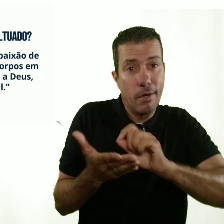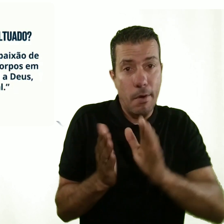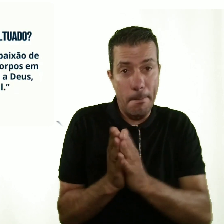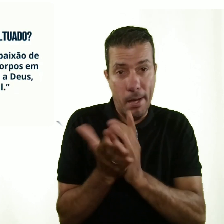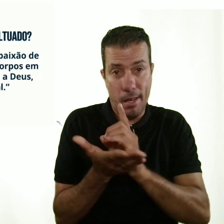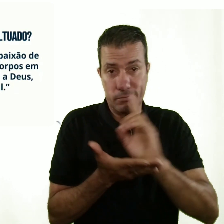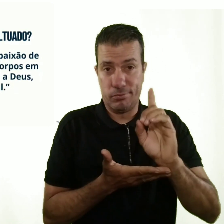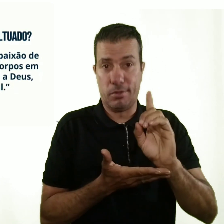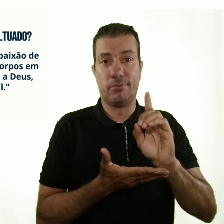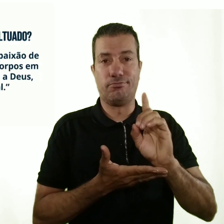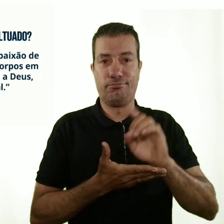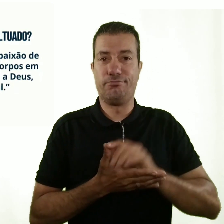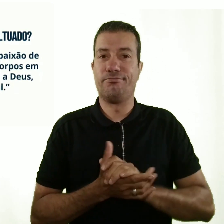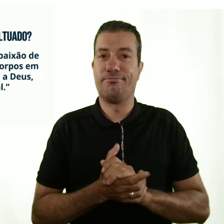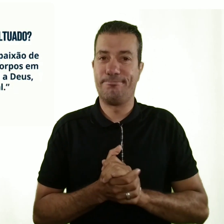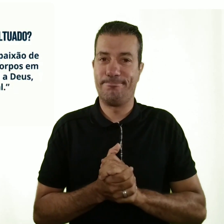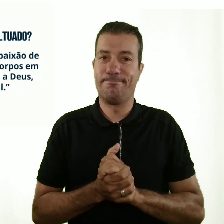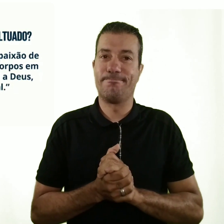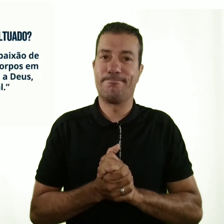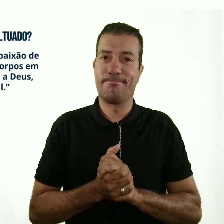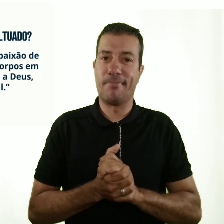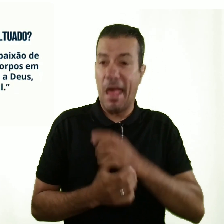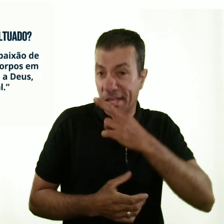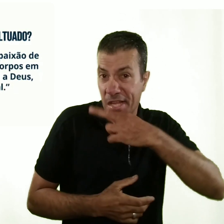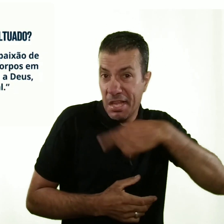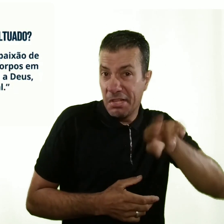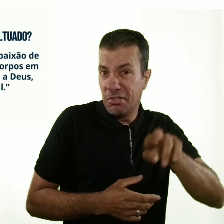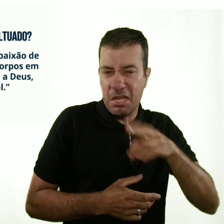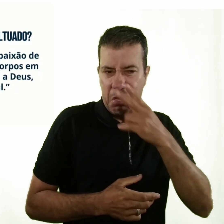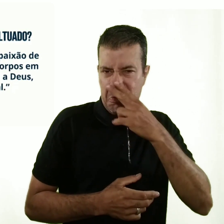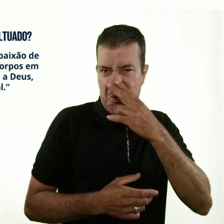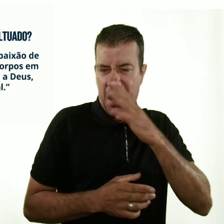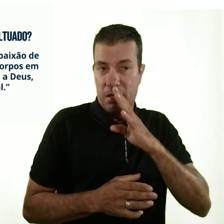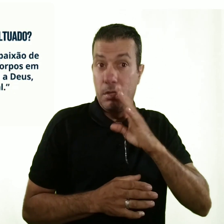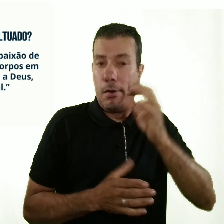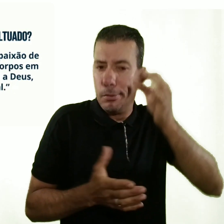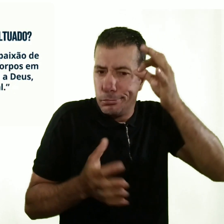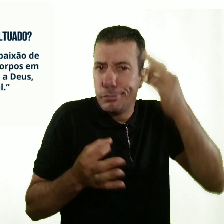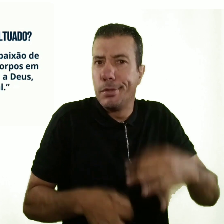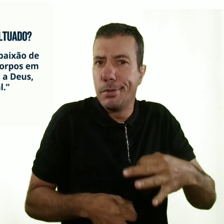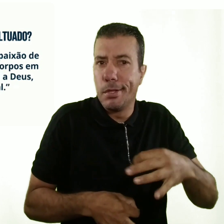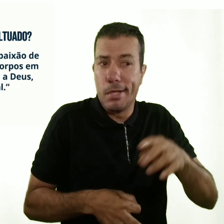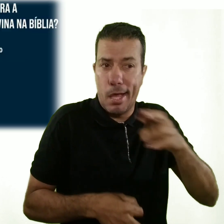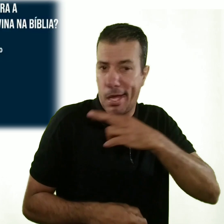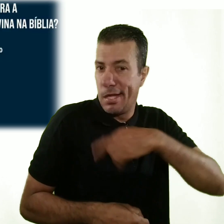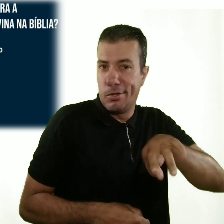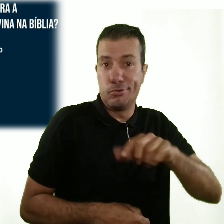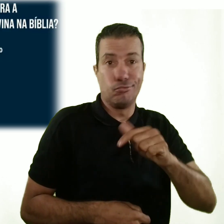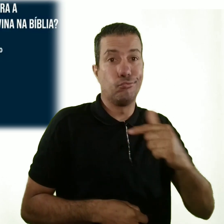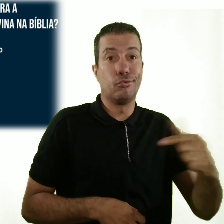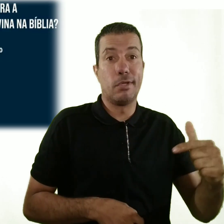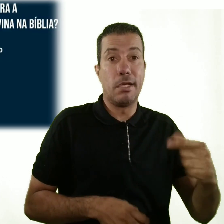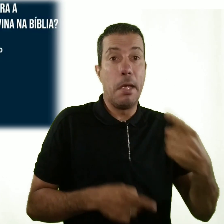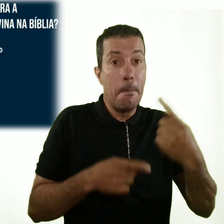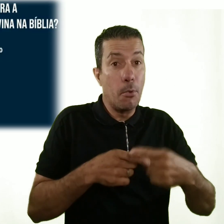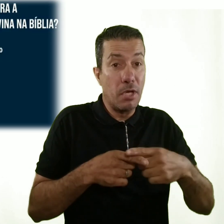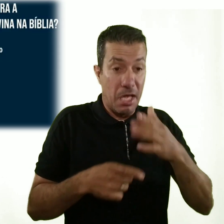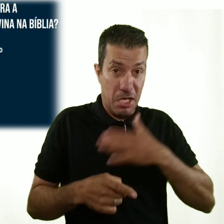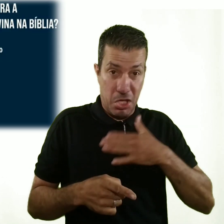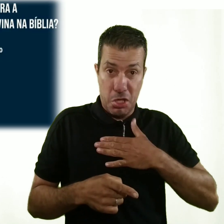Eu acho que as outras religiões não têm, aliás, eu não acho. Eu tenho certeza que as outras religiões não têm isso, porque eu já pesquisei,